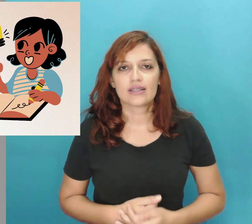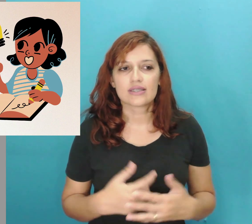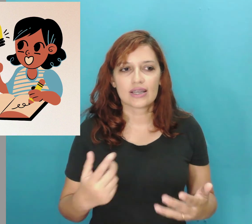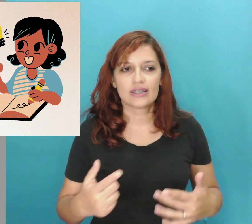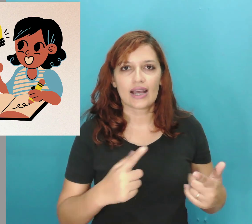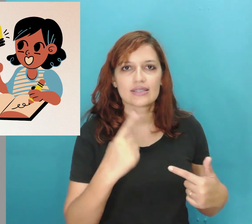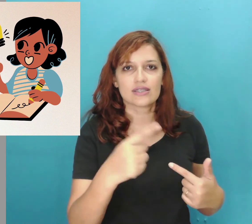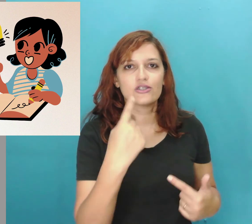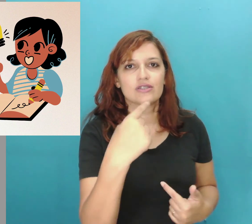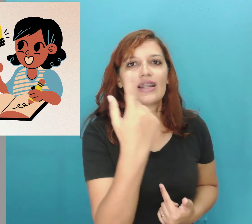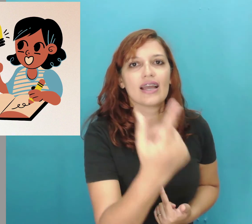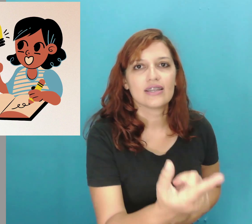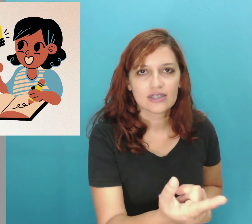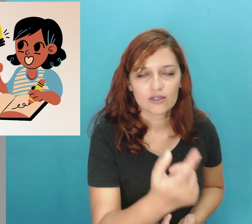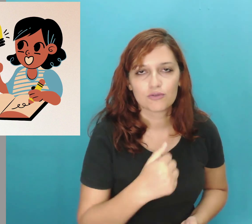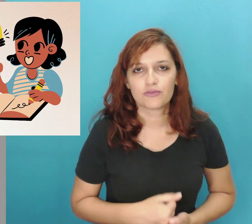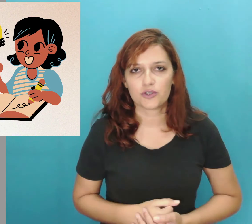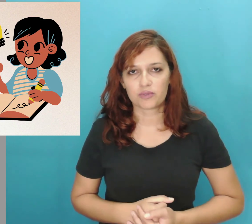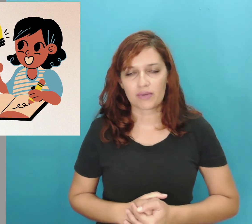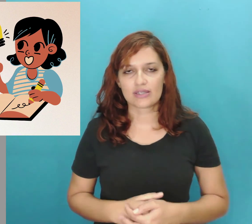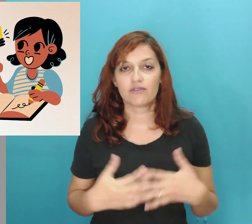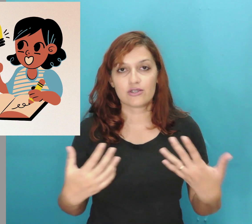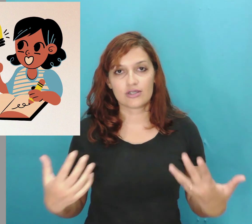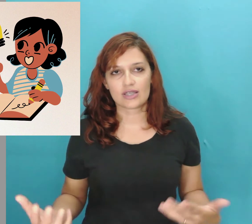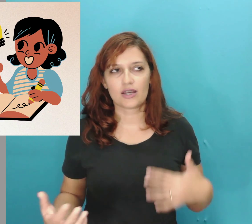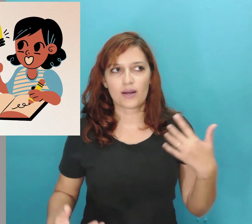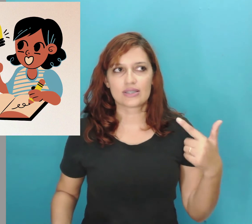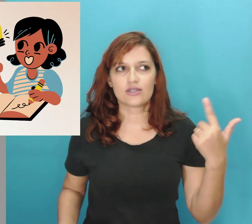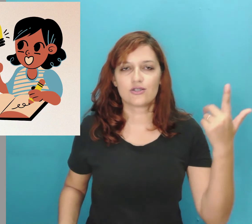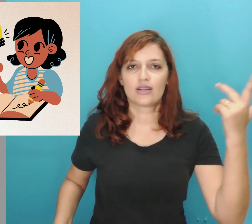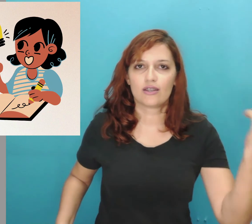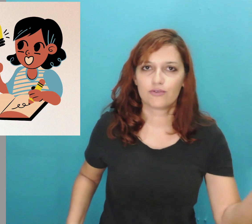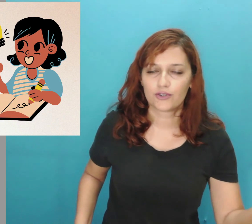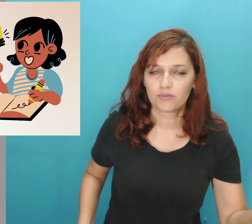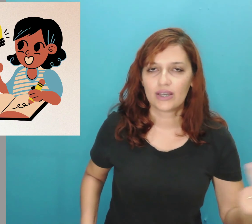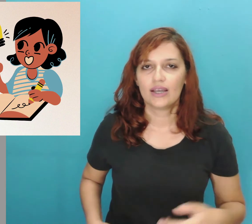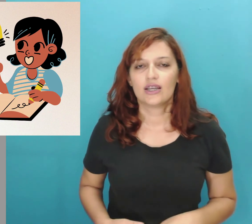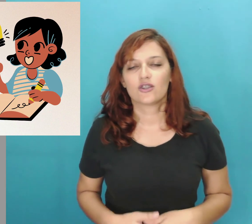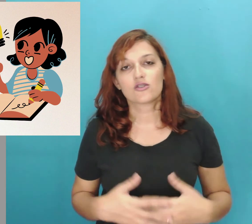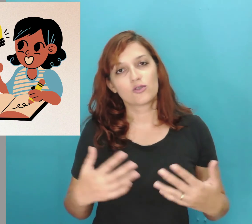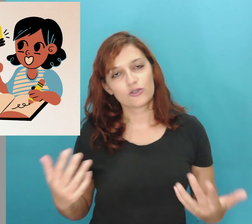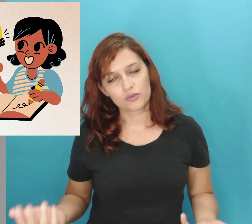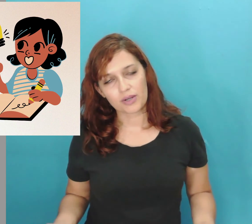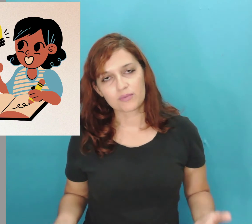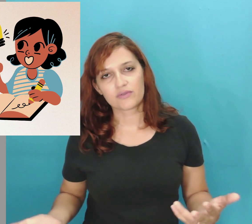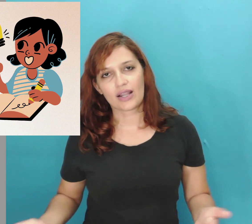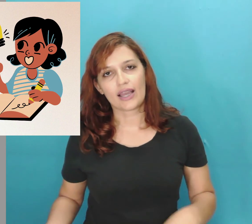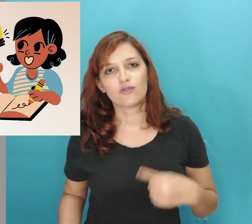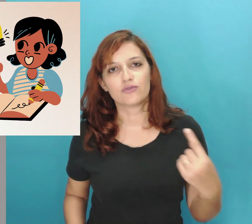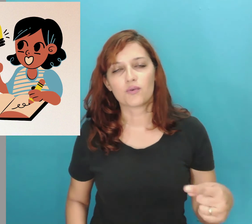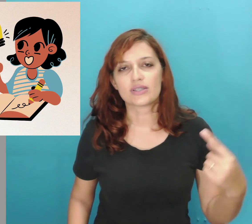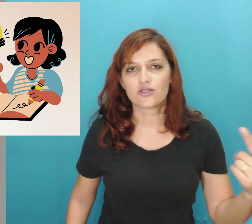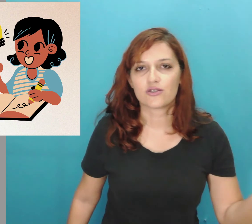dizer que assistirei um filme. Mas em vez de dizer eu assistirei um filme, nós costumamos falar eu vou assistir um